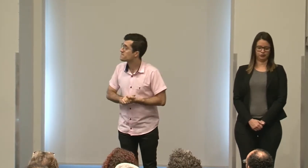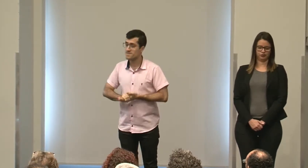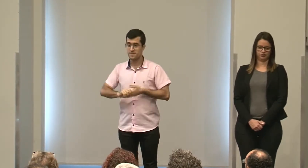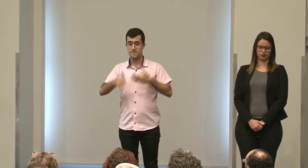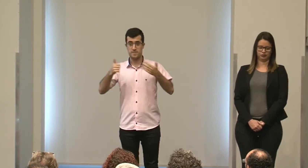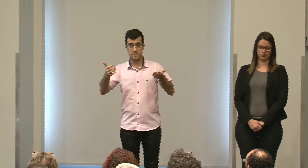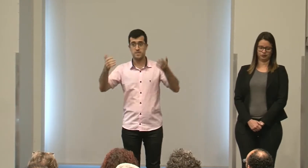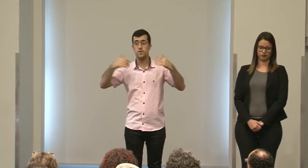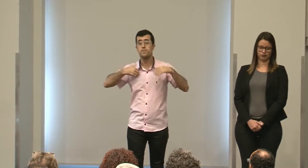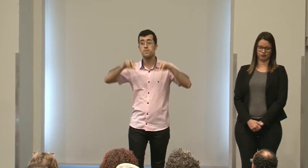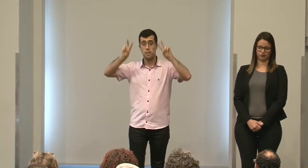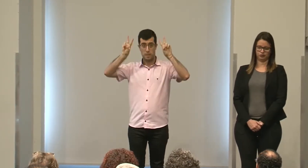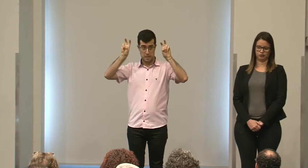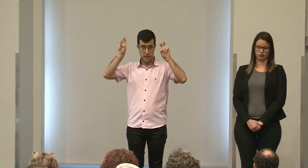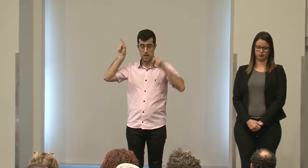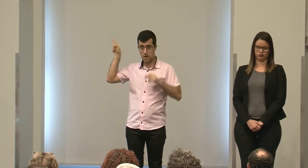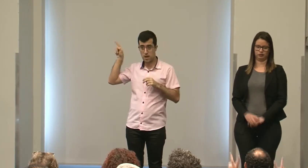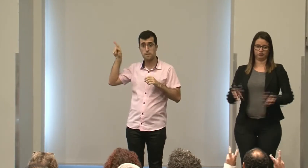começar?